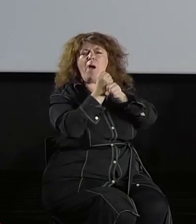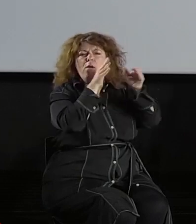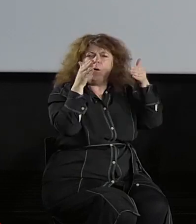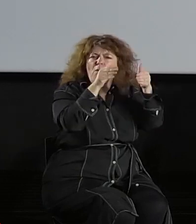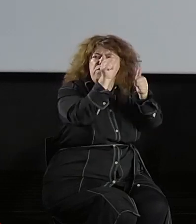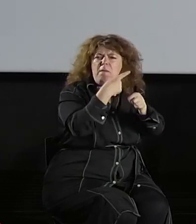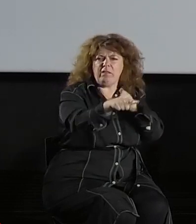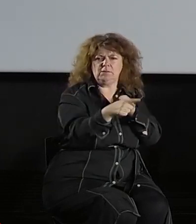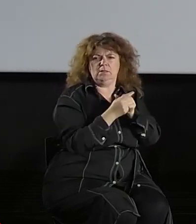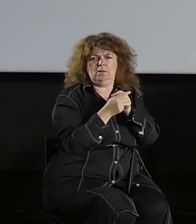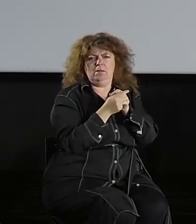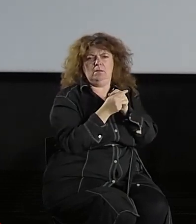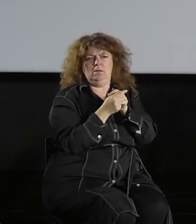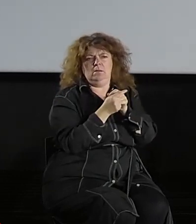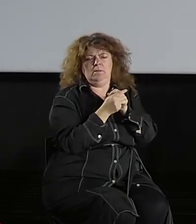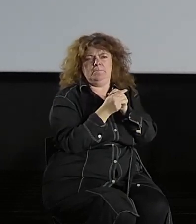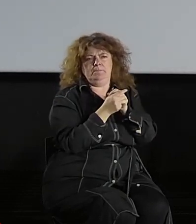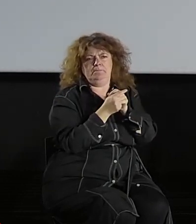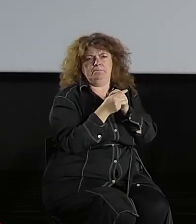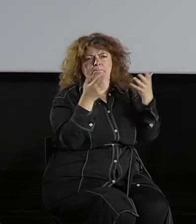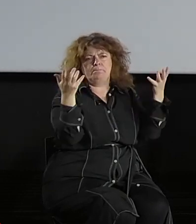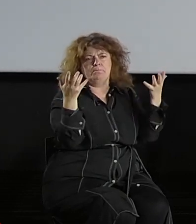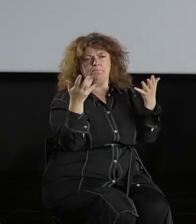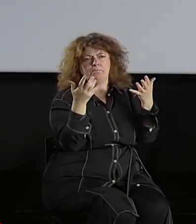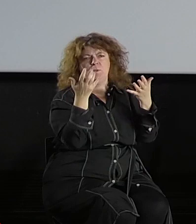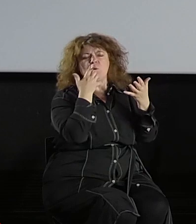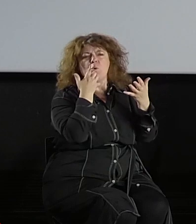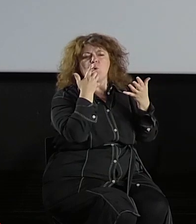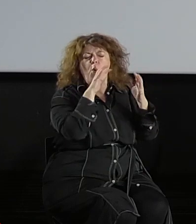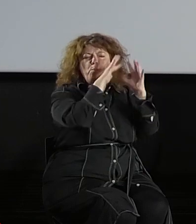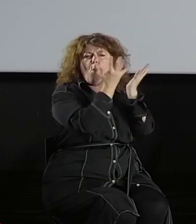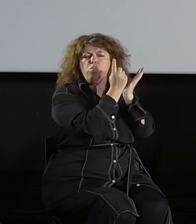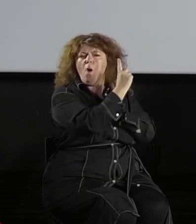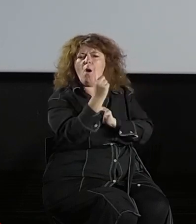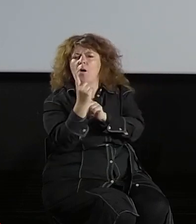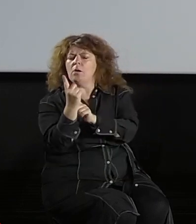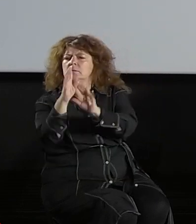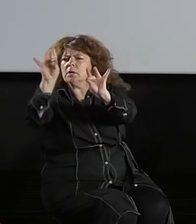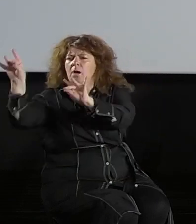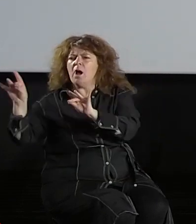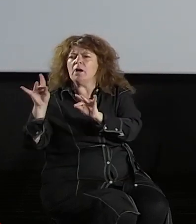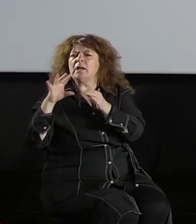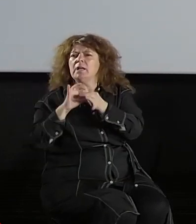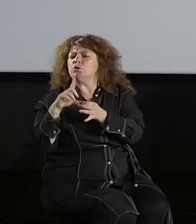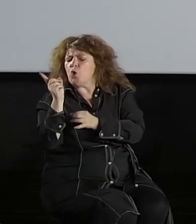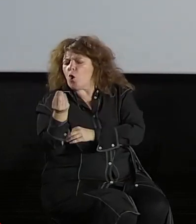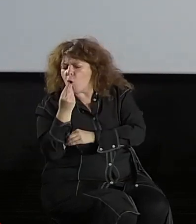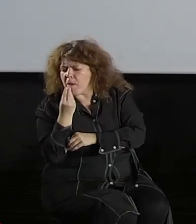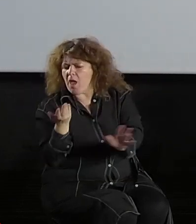veces es pues su su acercamiento al mundo queda ligado a comer a hacer alguna